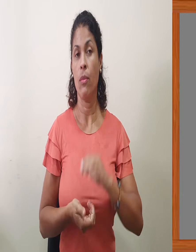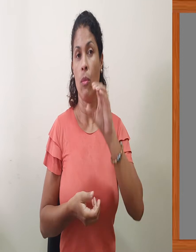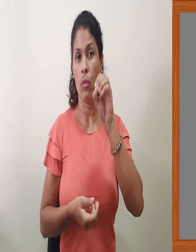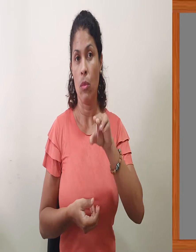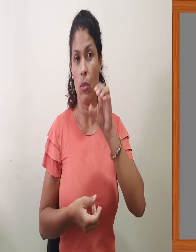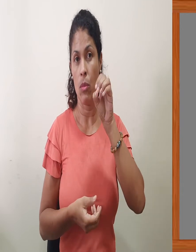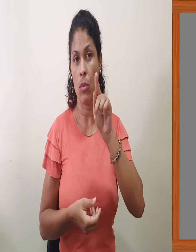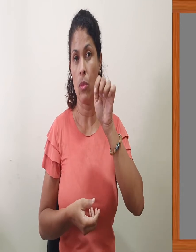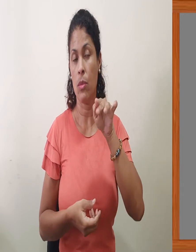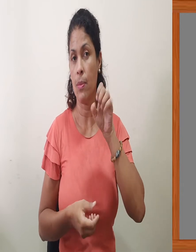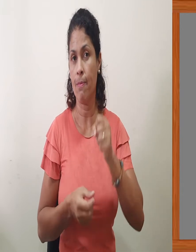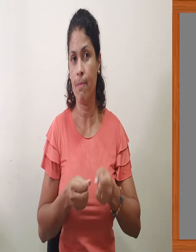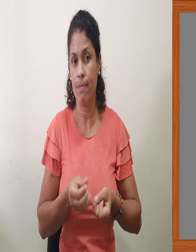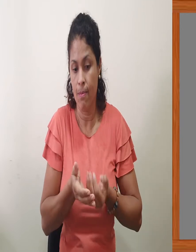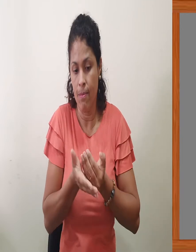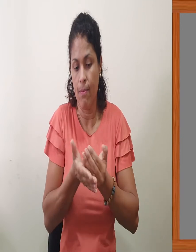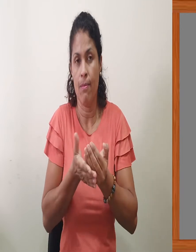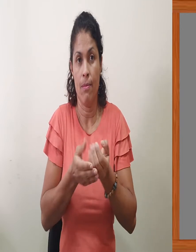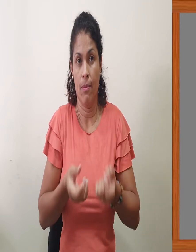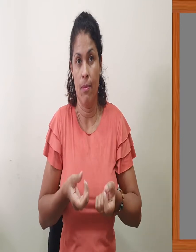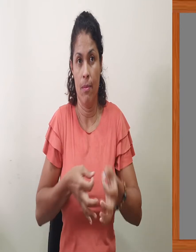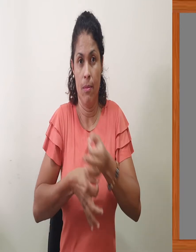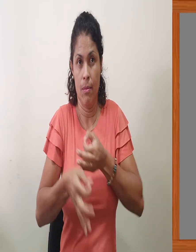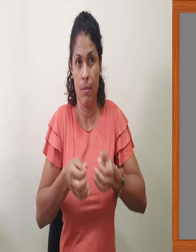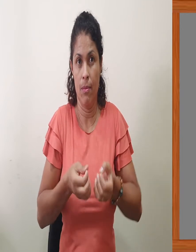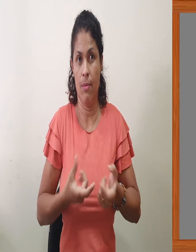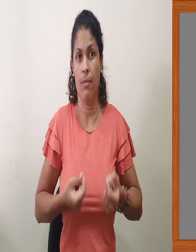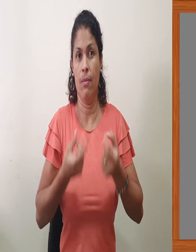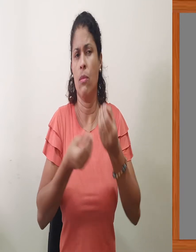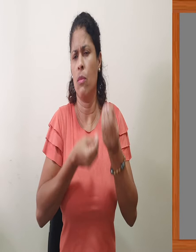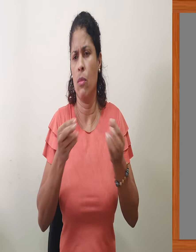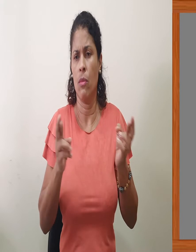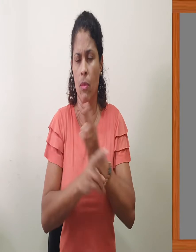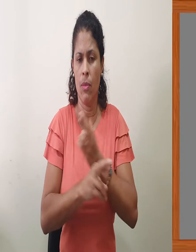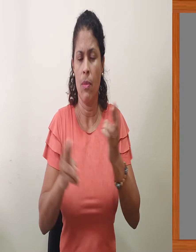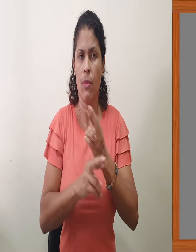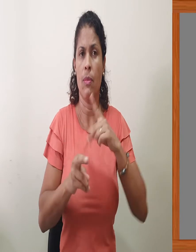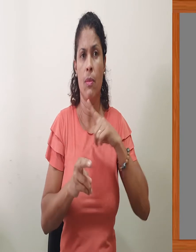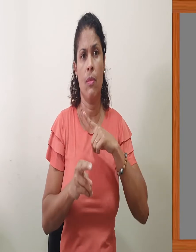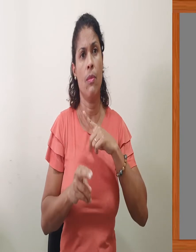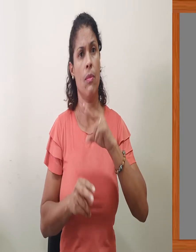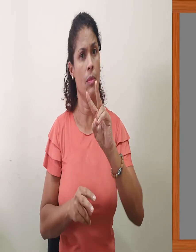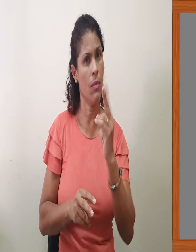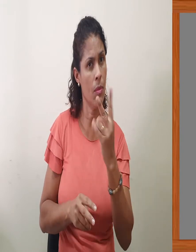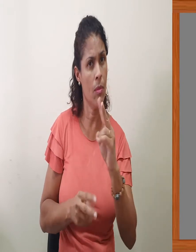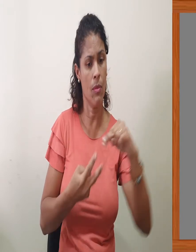proto-oncogenes em oncogenes ou a inativação dos genes supressores tumorais.